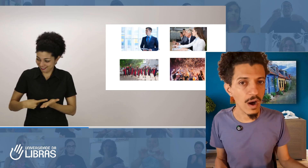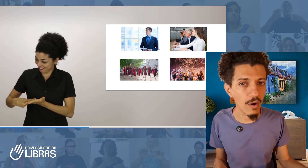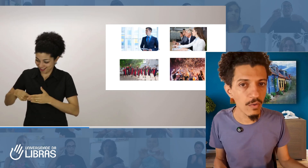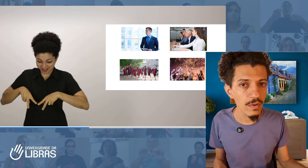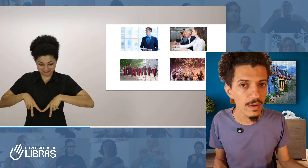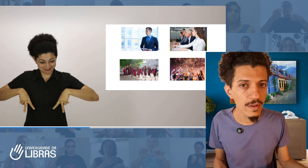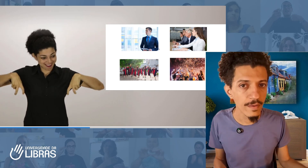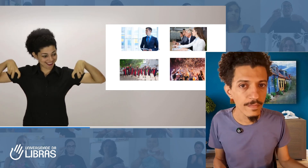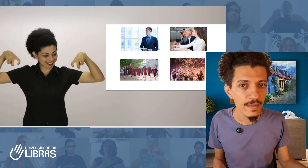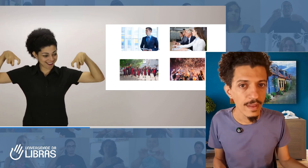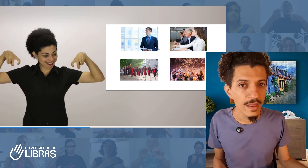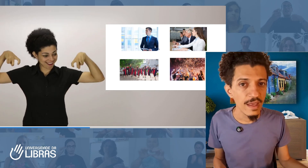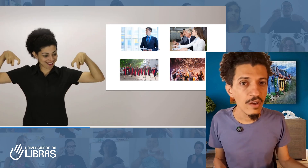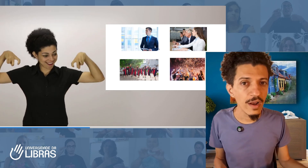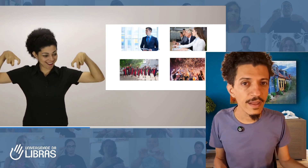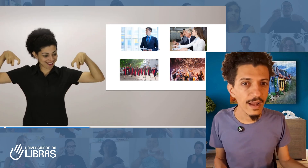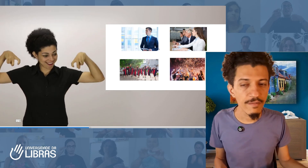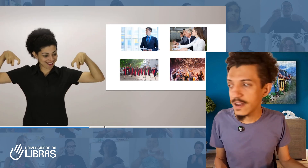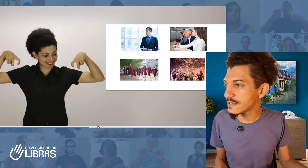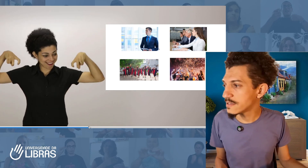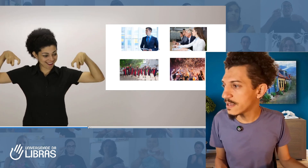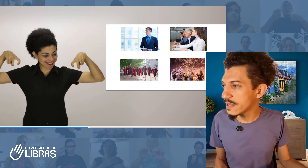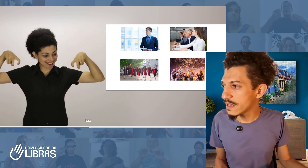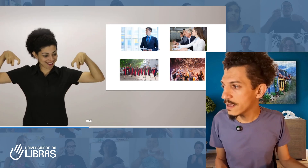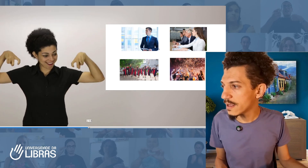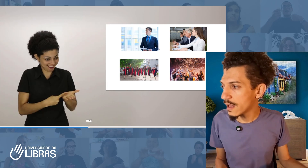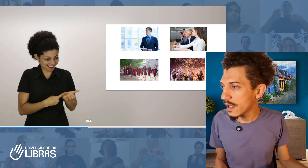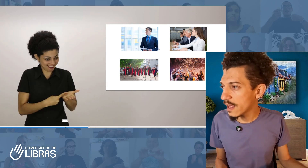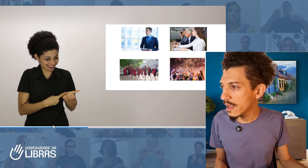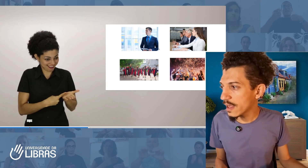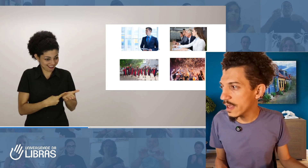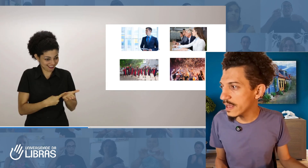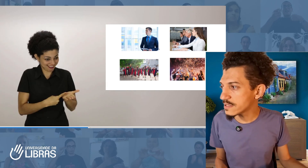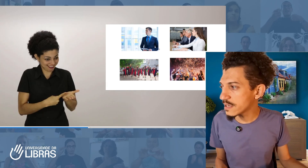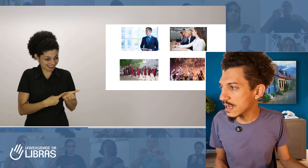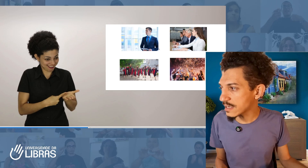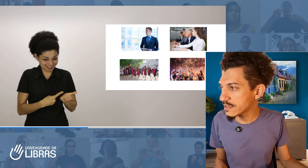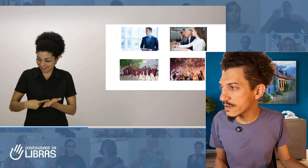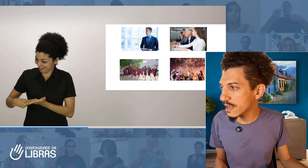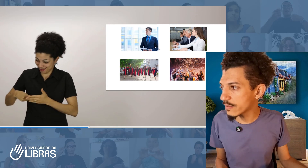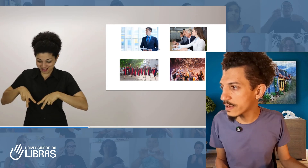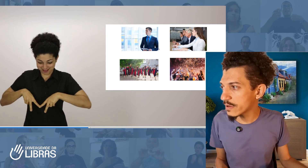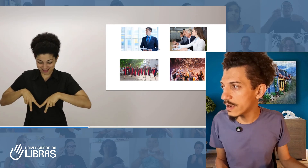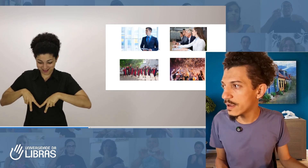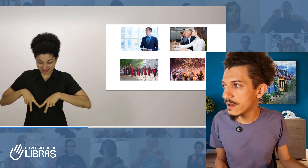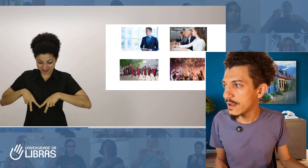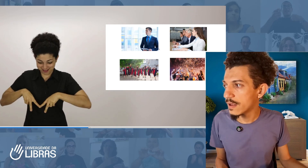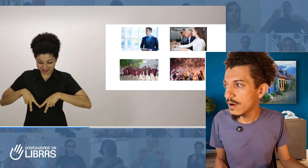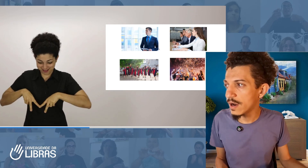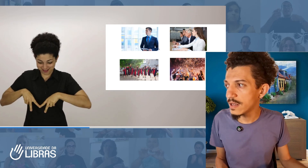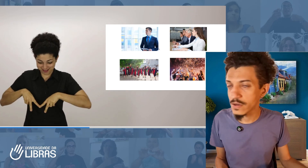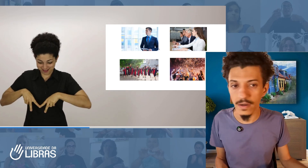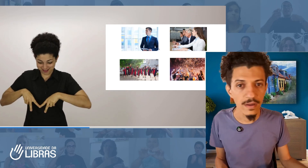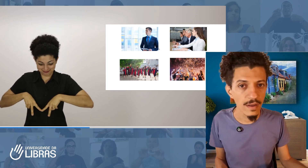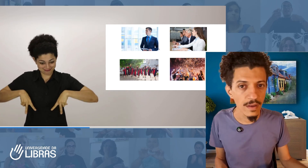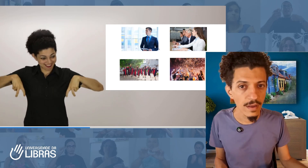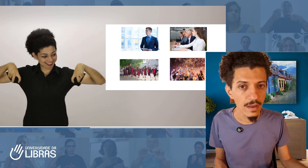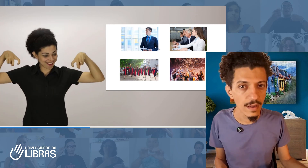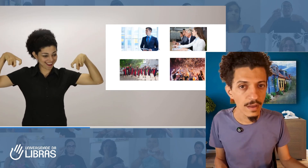com algo. E olha o que ela faz em seguida, esse classificador aqui, olha. Olha